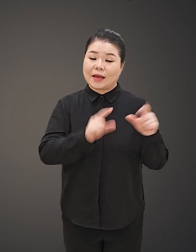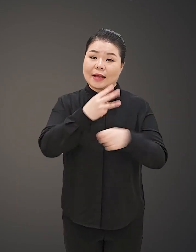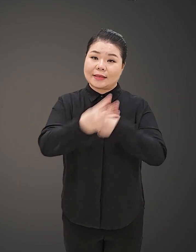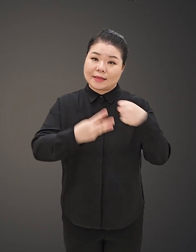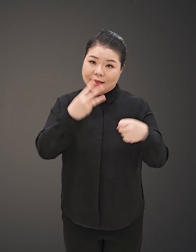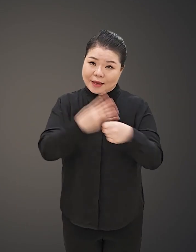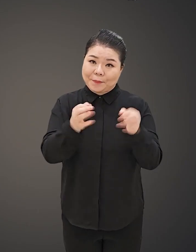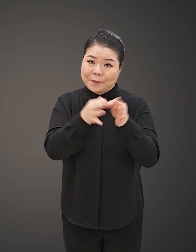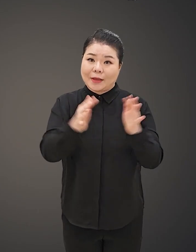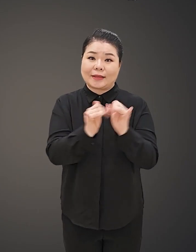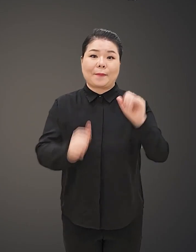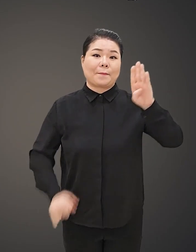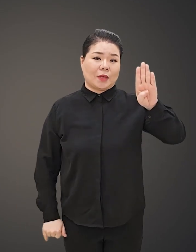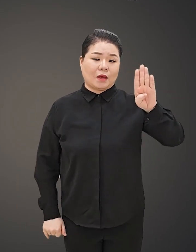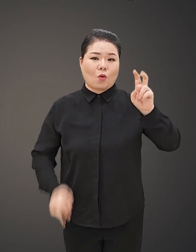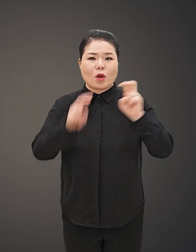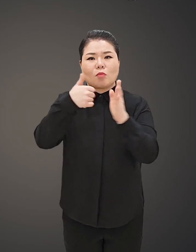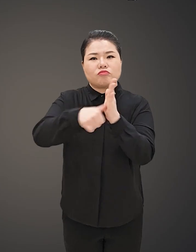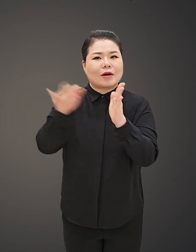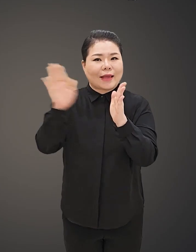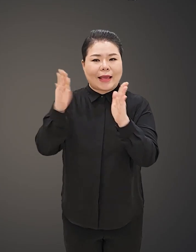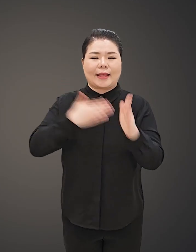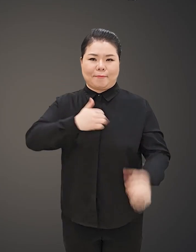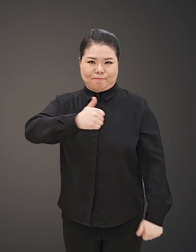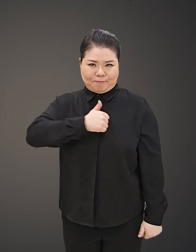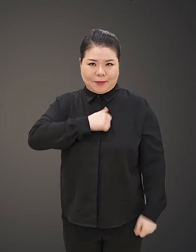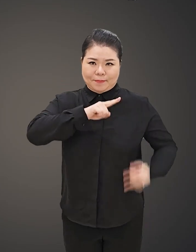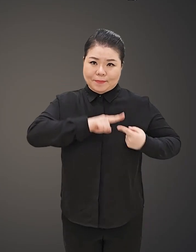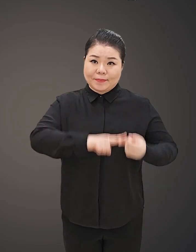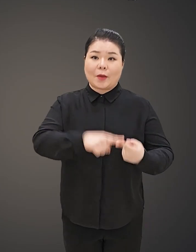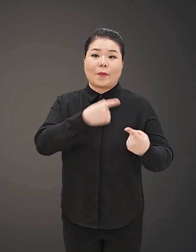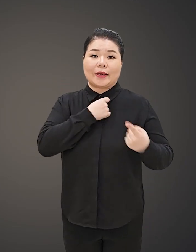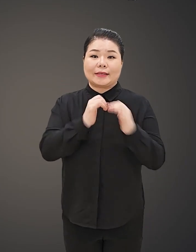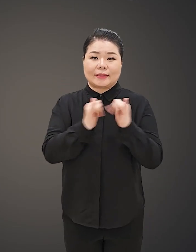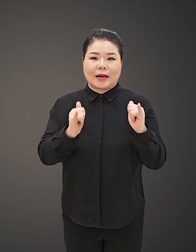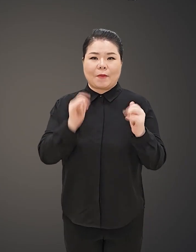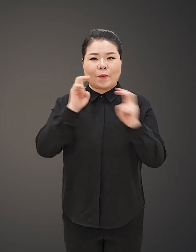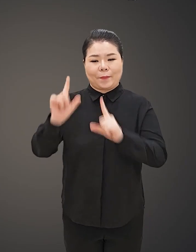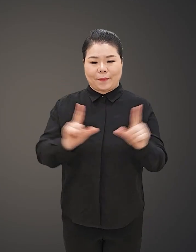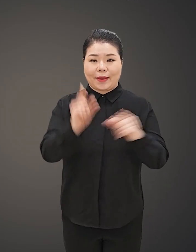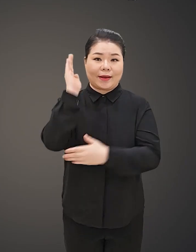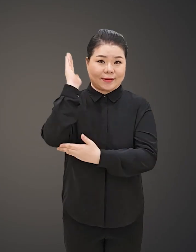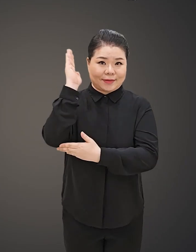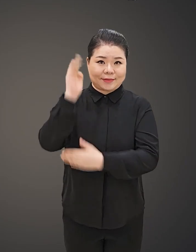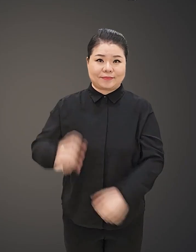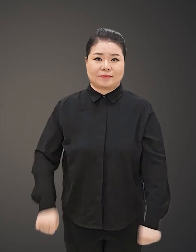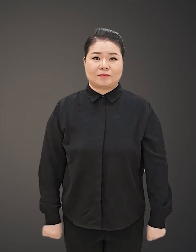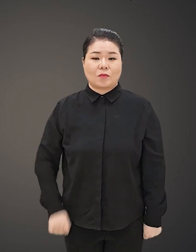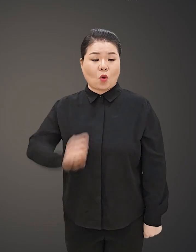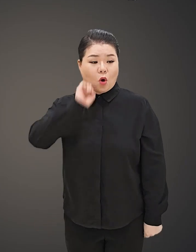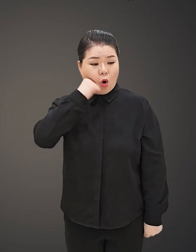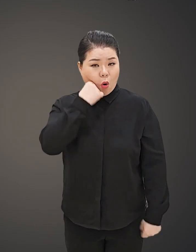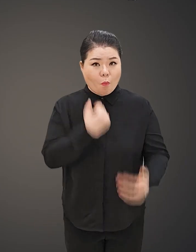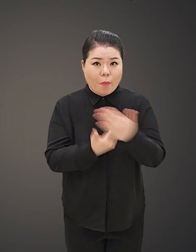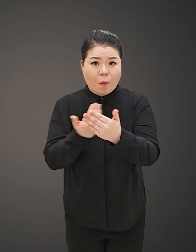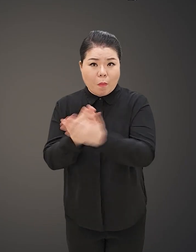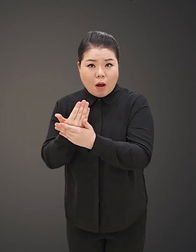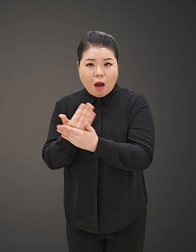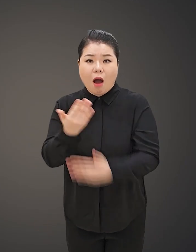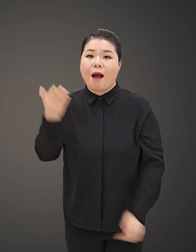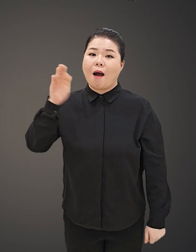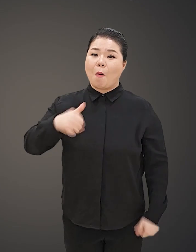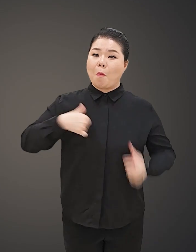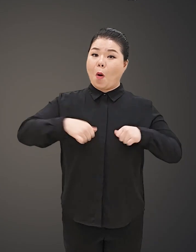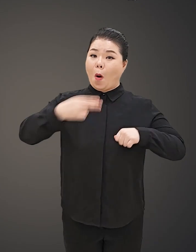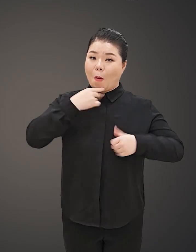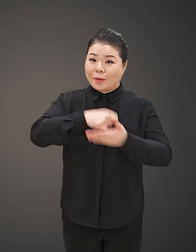B. 회사의 소모품이 아닌 온전한 나 자신이 되고 싶은 한 사람의 고군분투기. 어떤 상황에서도 포기하지 않는